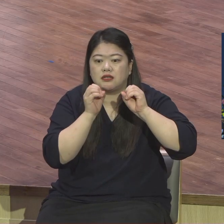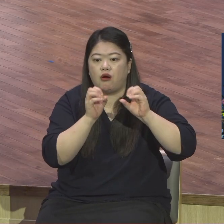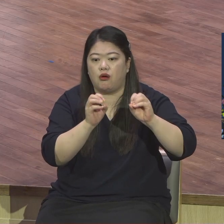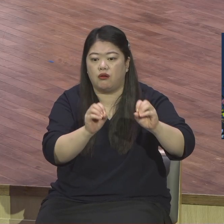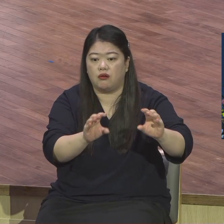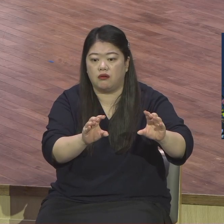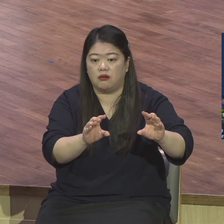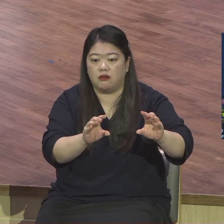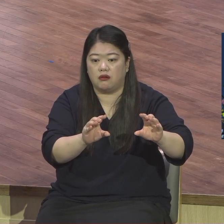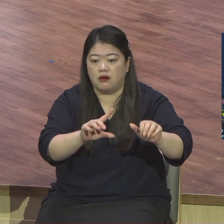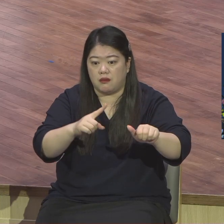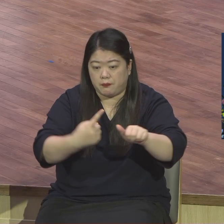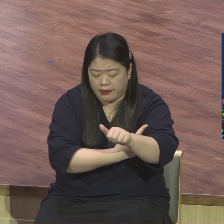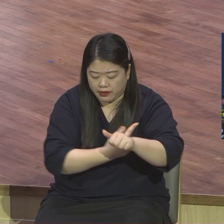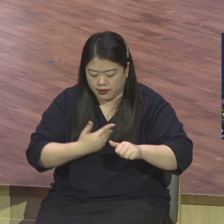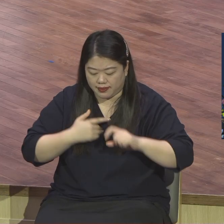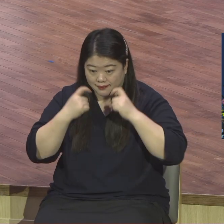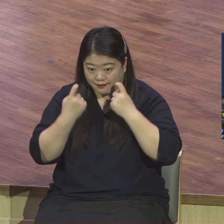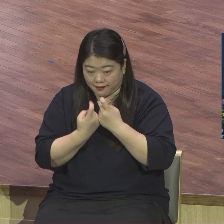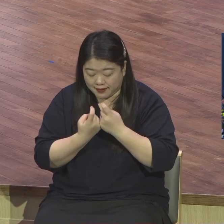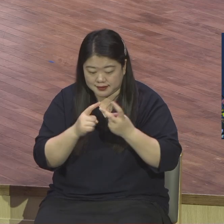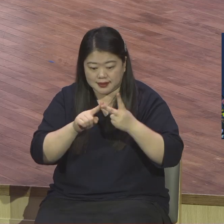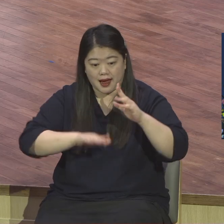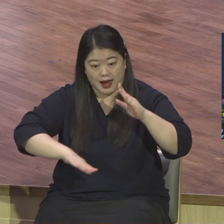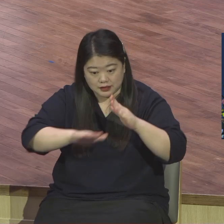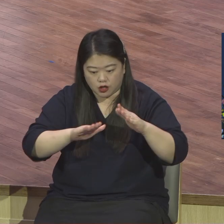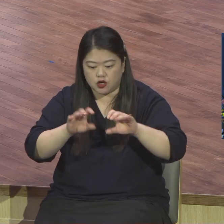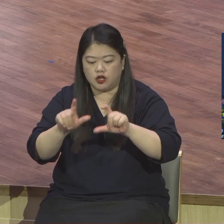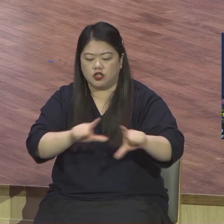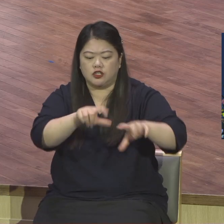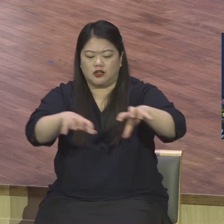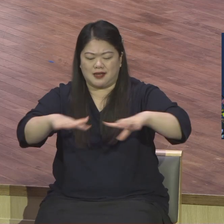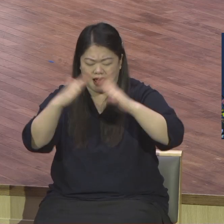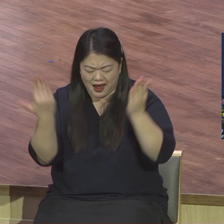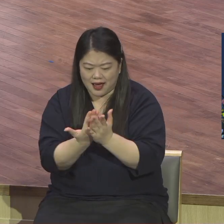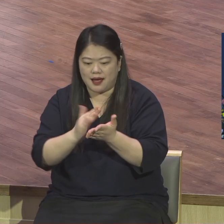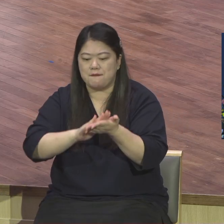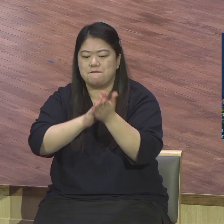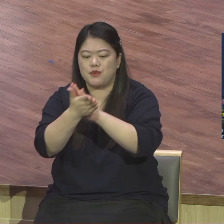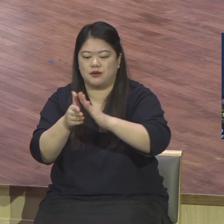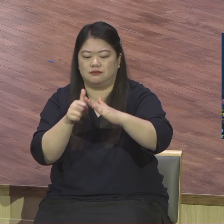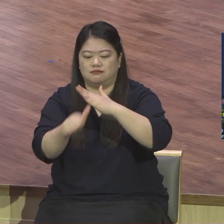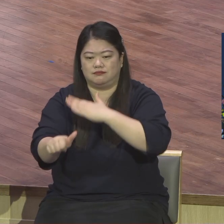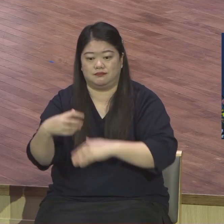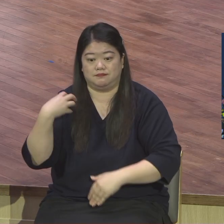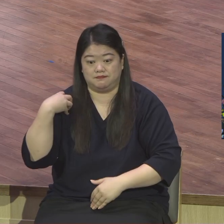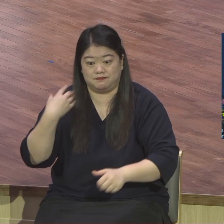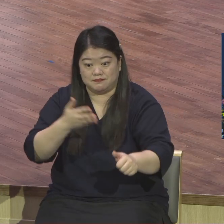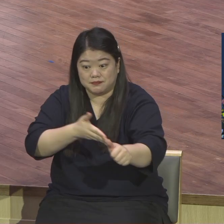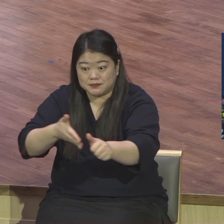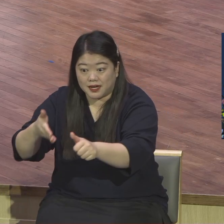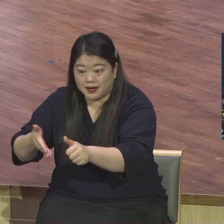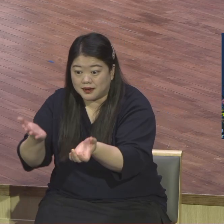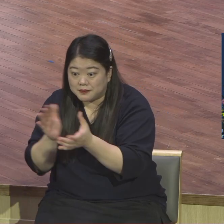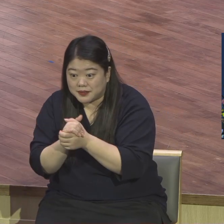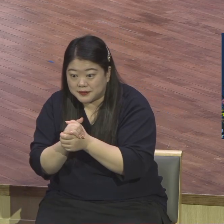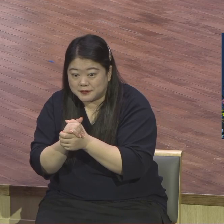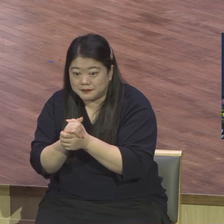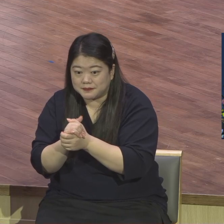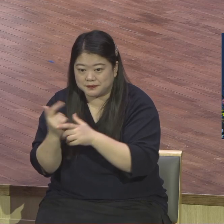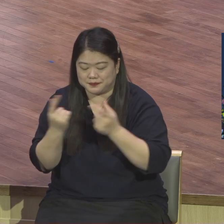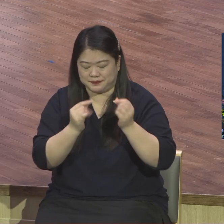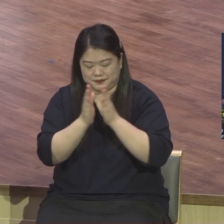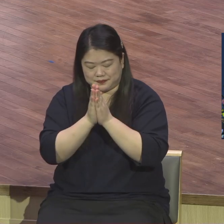가정과 현장을 변화시켜 나가는 현장 전도자들 다 되시기를 주님으로 축복합니다. 기도합시다.